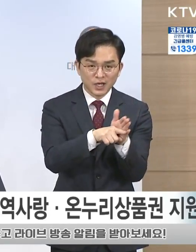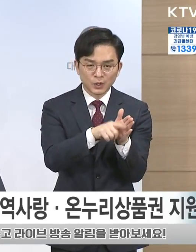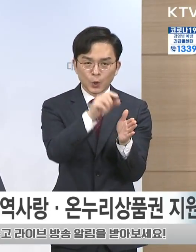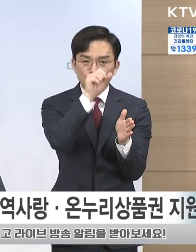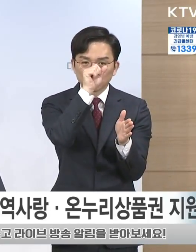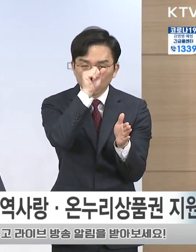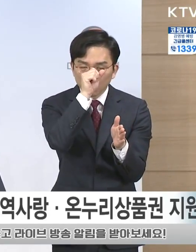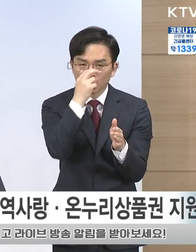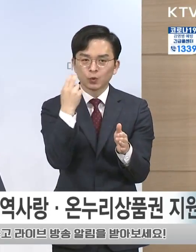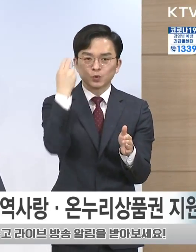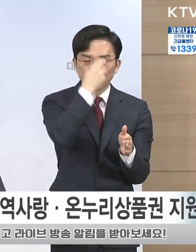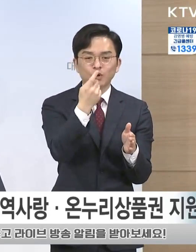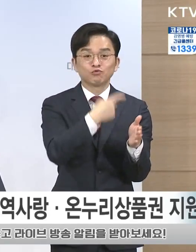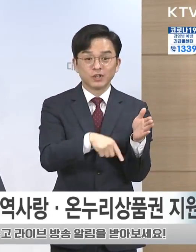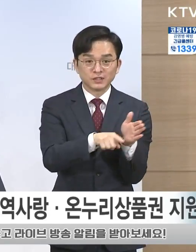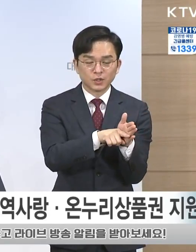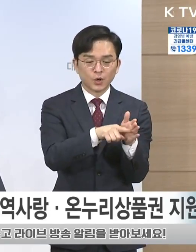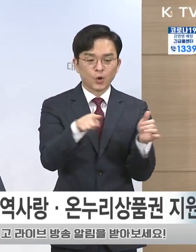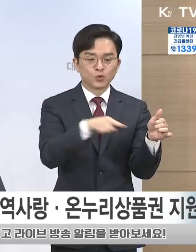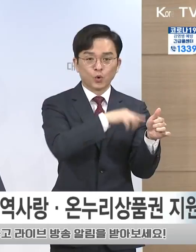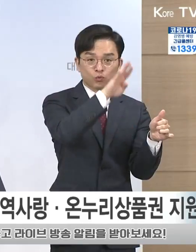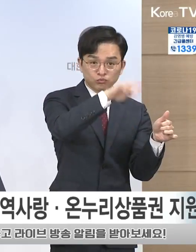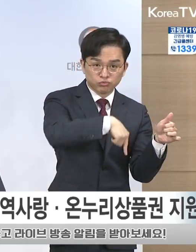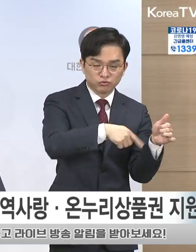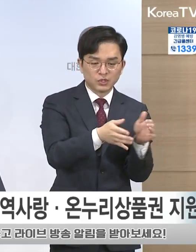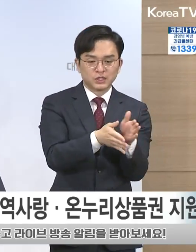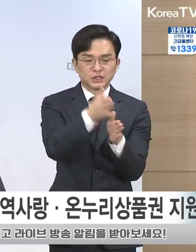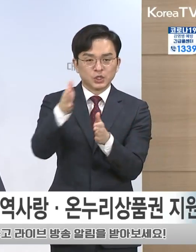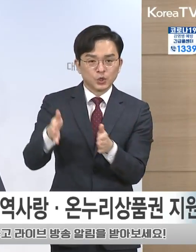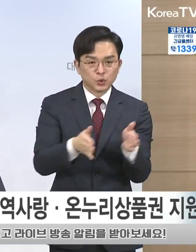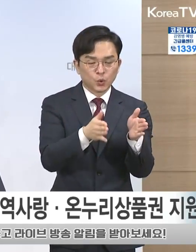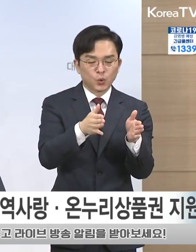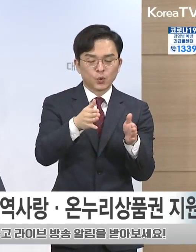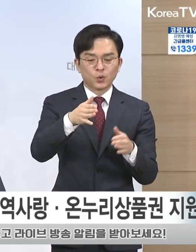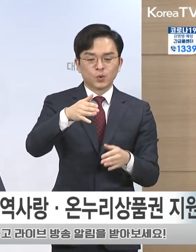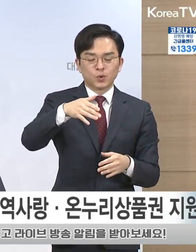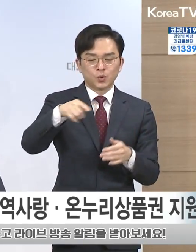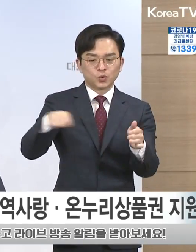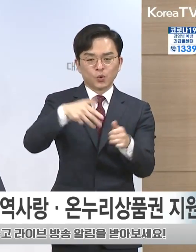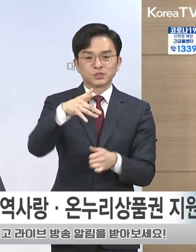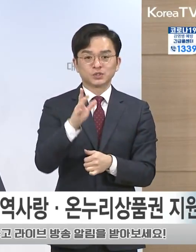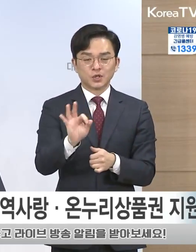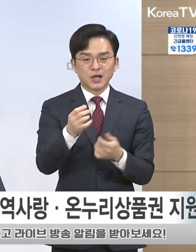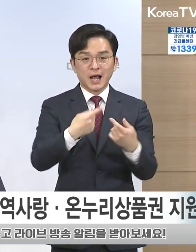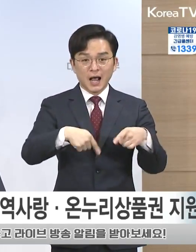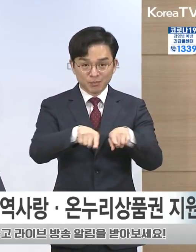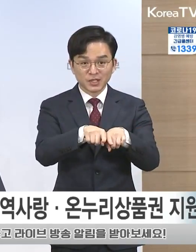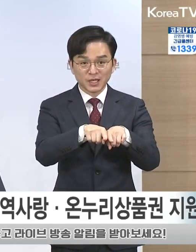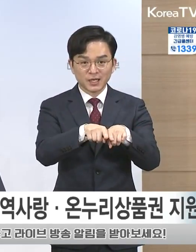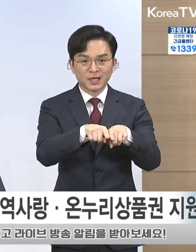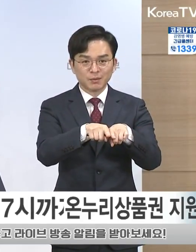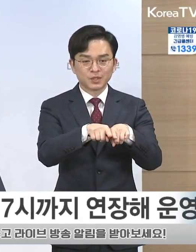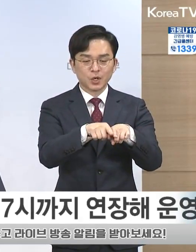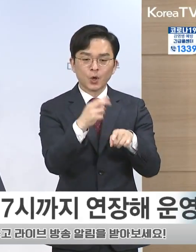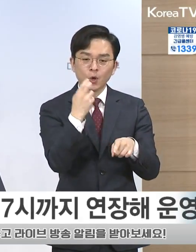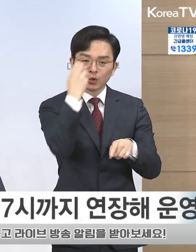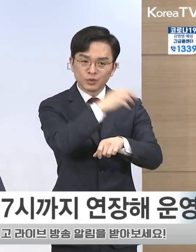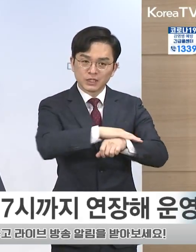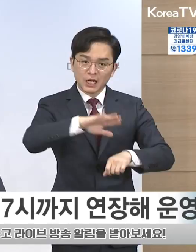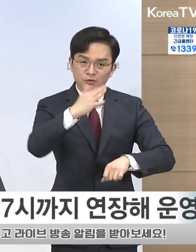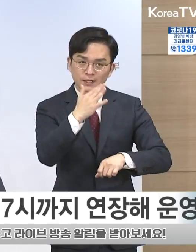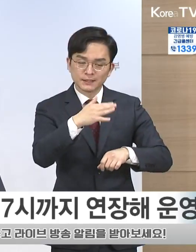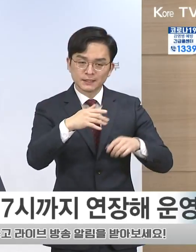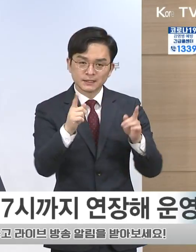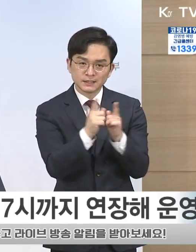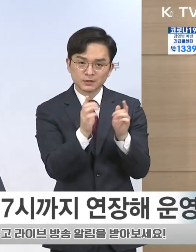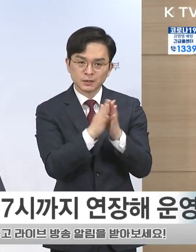있도록 시도교육청과 합동으로 긴급 돌봄 운영 전반에 대한 현장 점검을